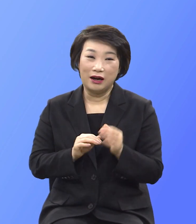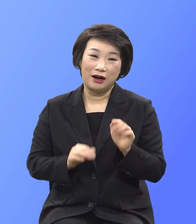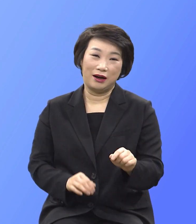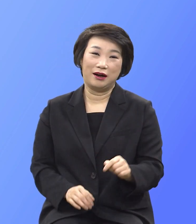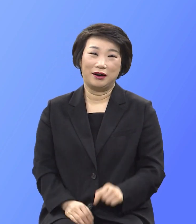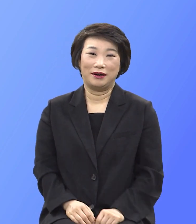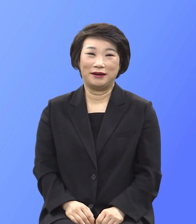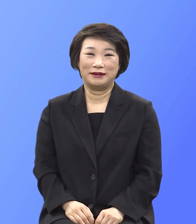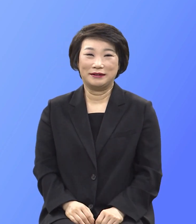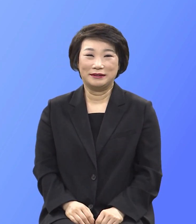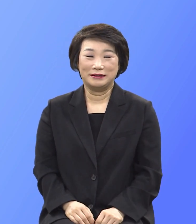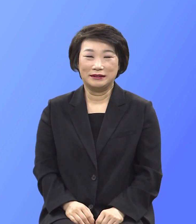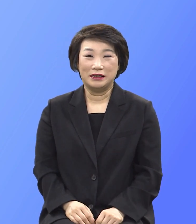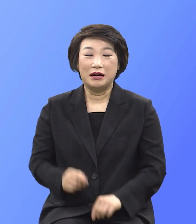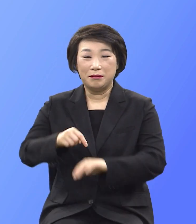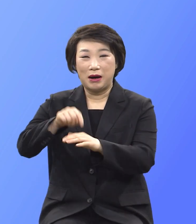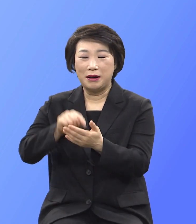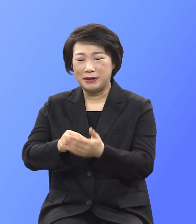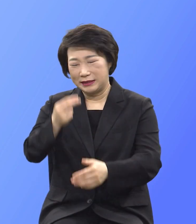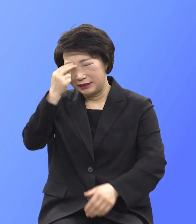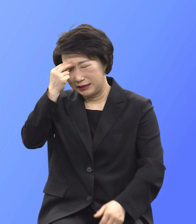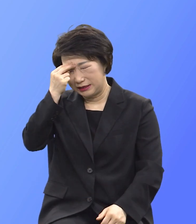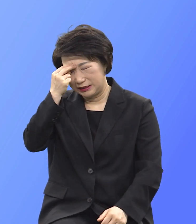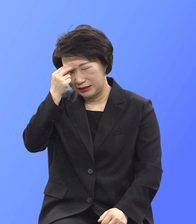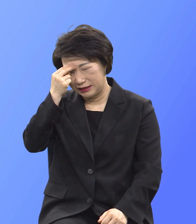만들었음을 한탄하사 마음에